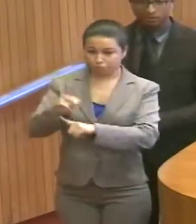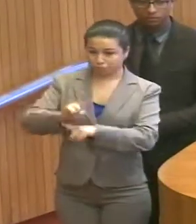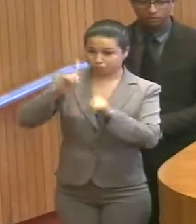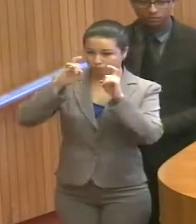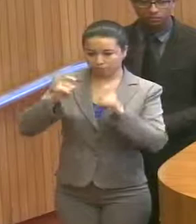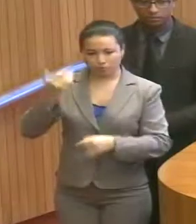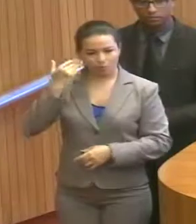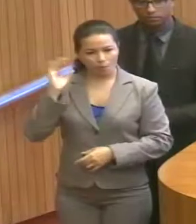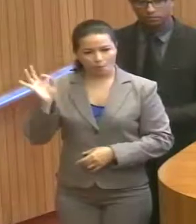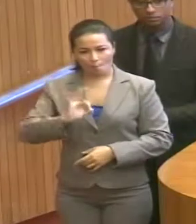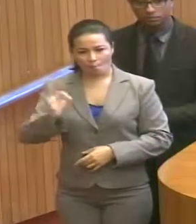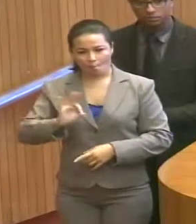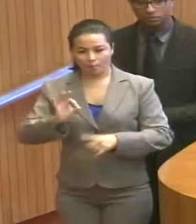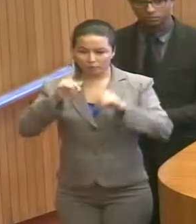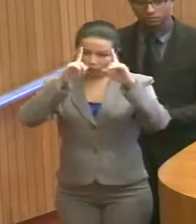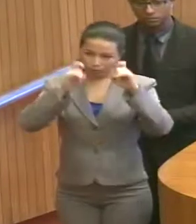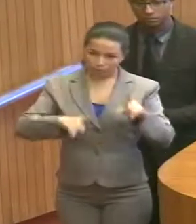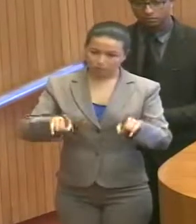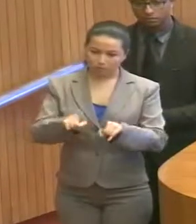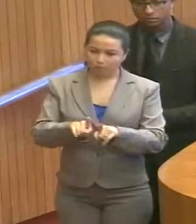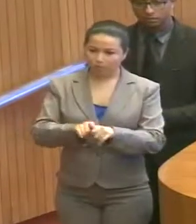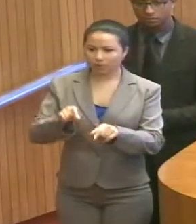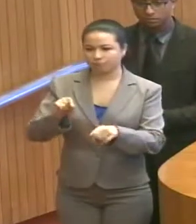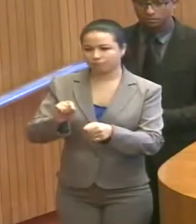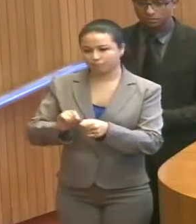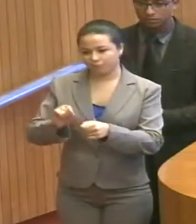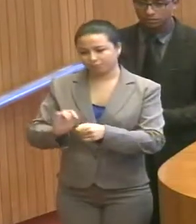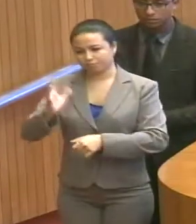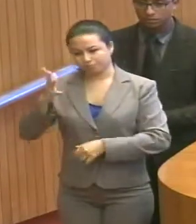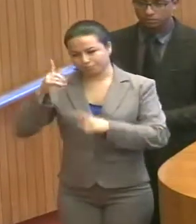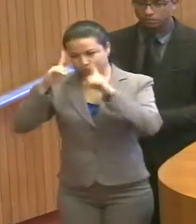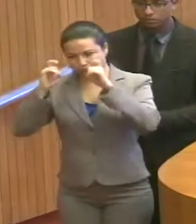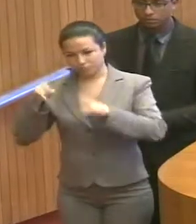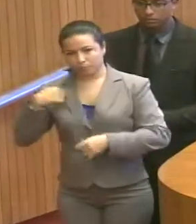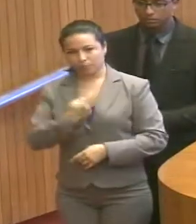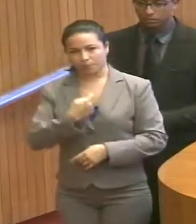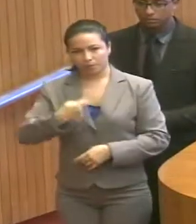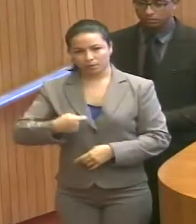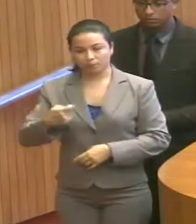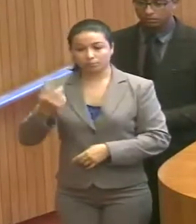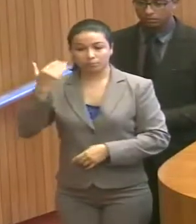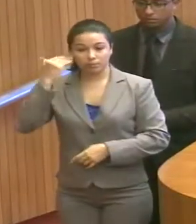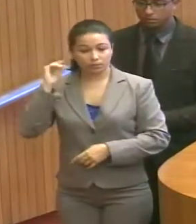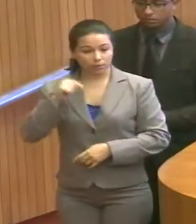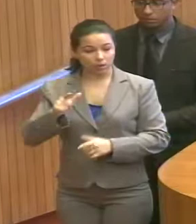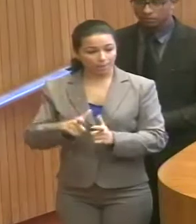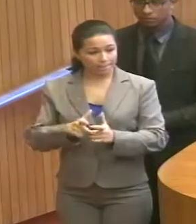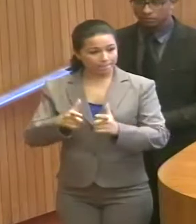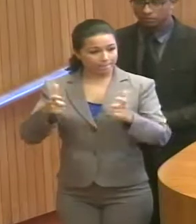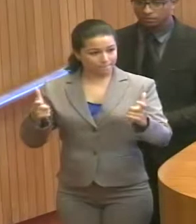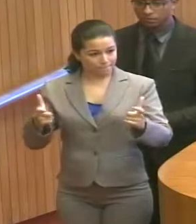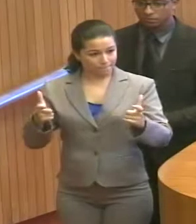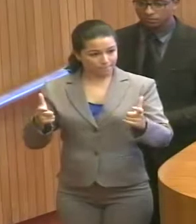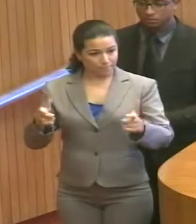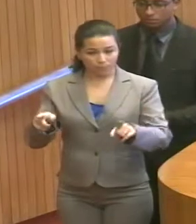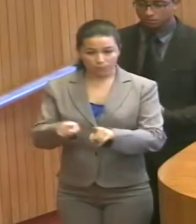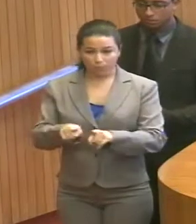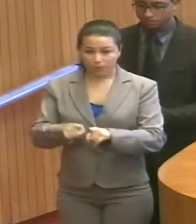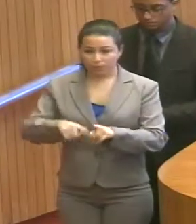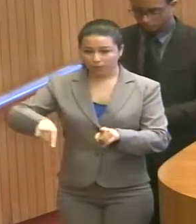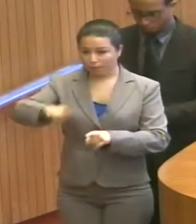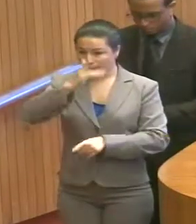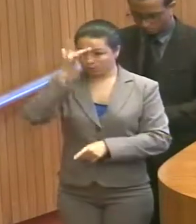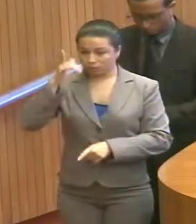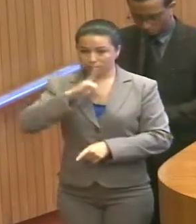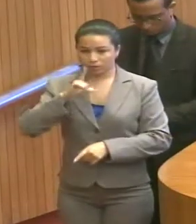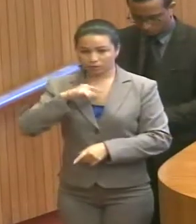não entendendo que violência também chama violência. Agora, nós também precisamos entender que a maioria, inclusive das pessoas